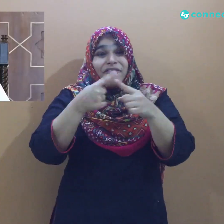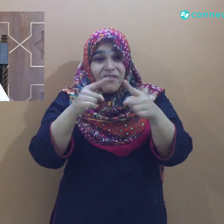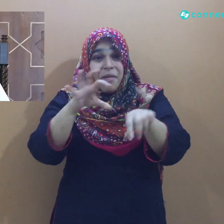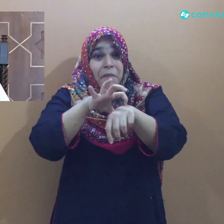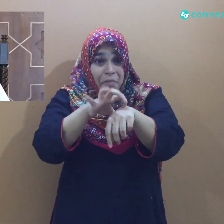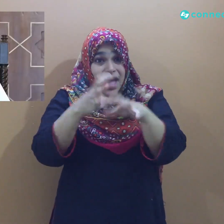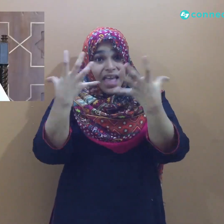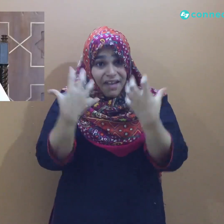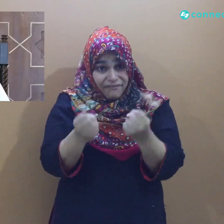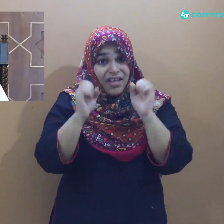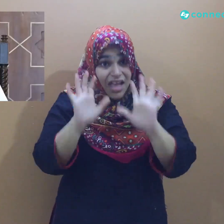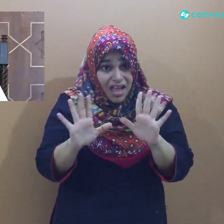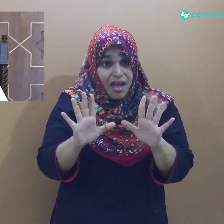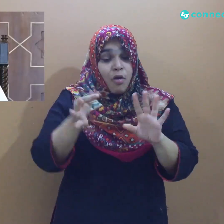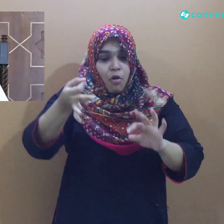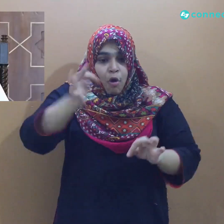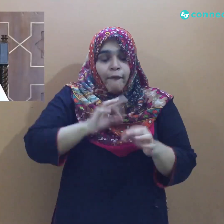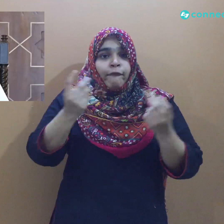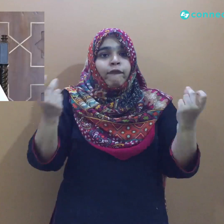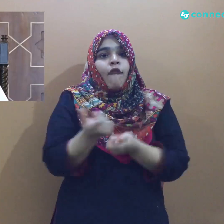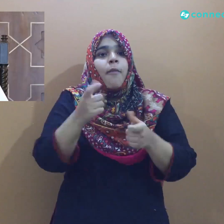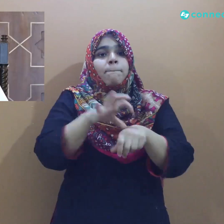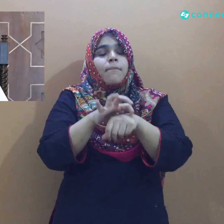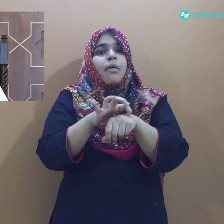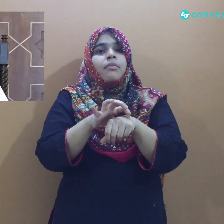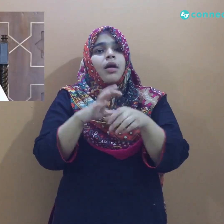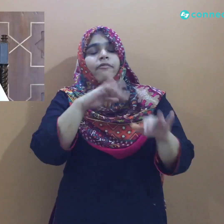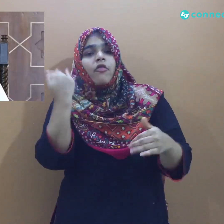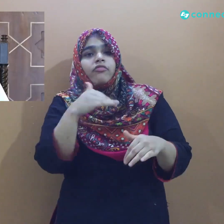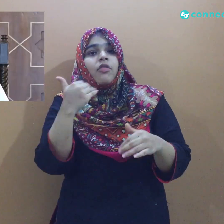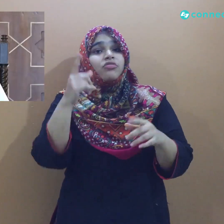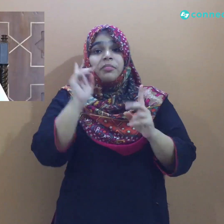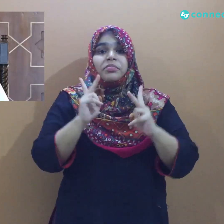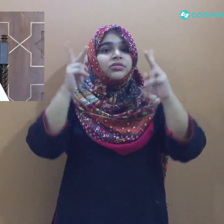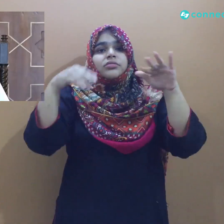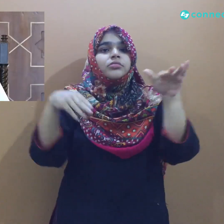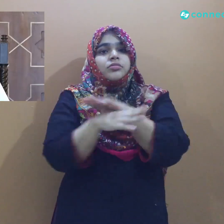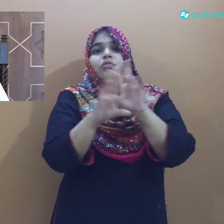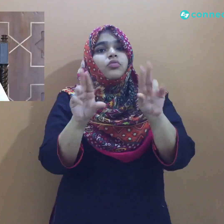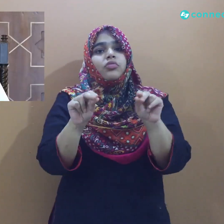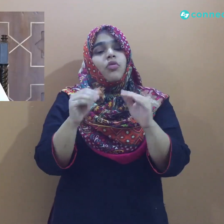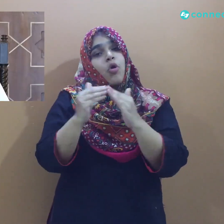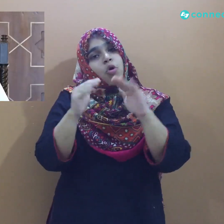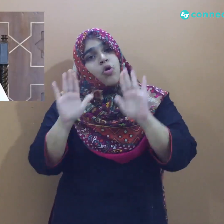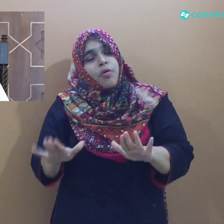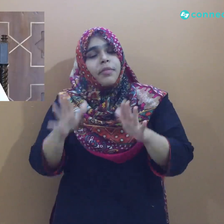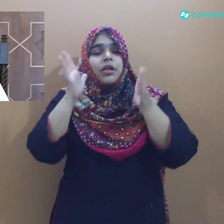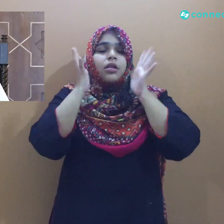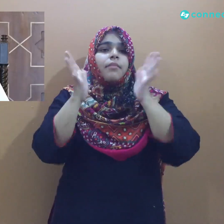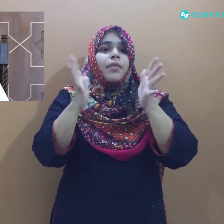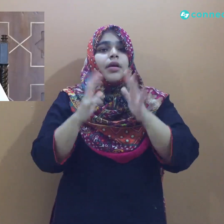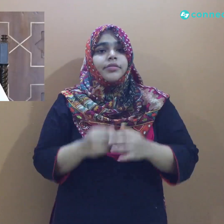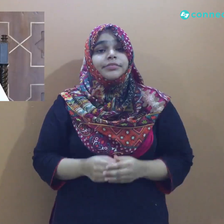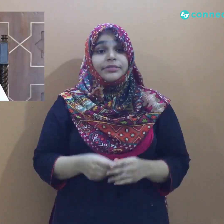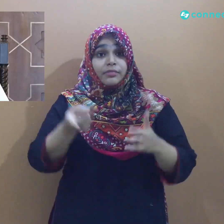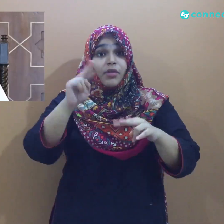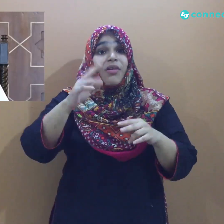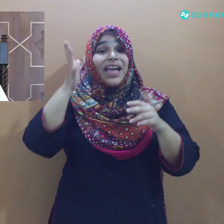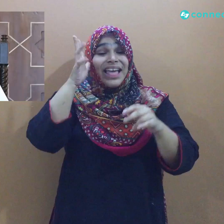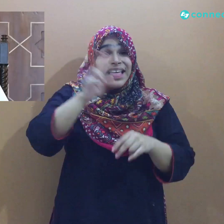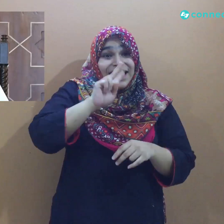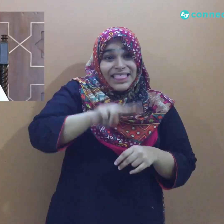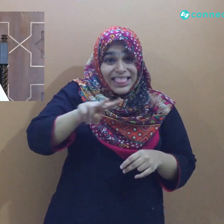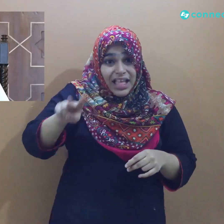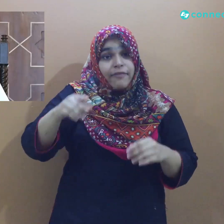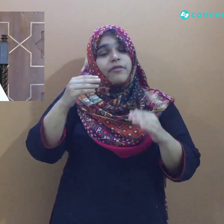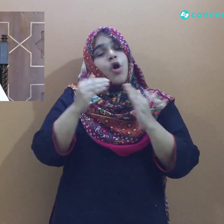بیماری زیادہ دیر تک اور خراب اثر کرتی ہے، تو وہ لوگ مسجد میں نہ جائیں۔ مسجد کے احاطے کے اندر نماز تراویح کا اہتمام